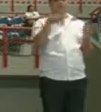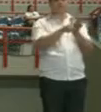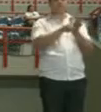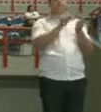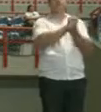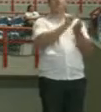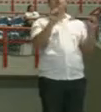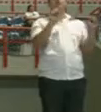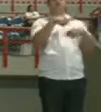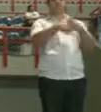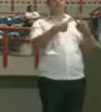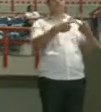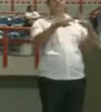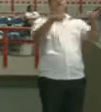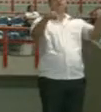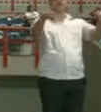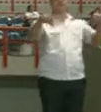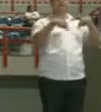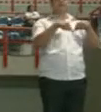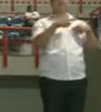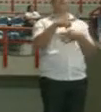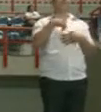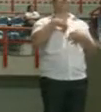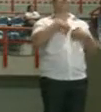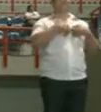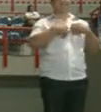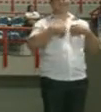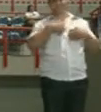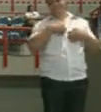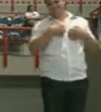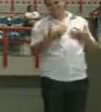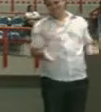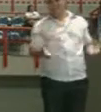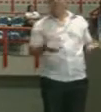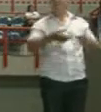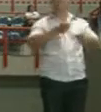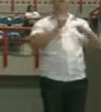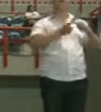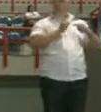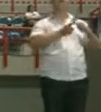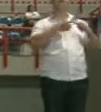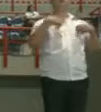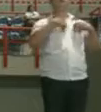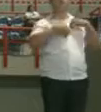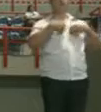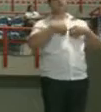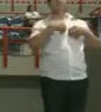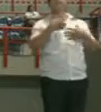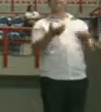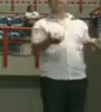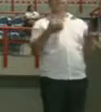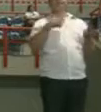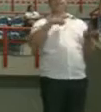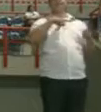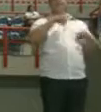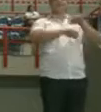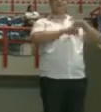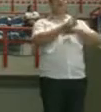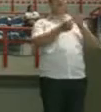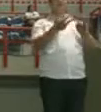escravo e de terras ficou chateado. Ele ficou chateado porque ele não recebeu